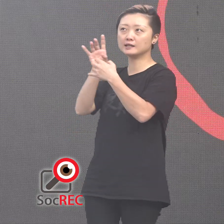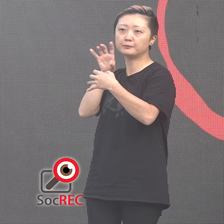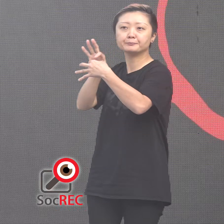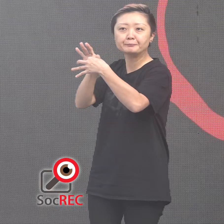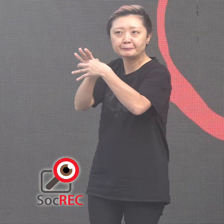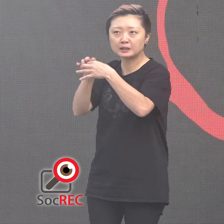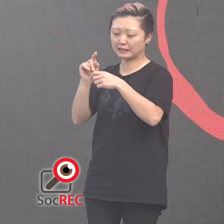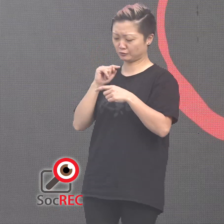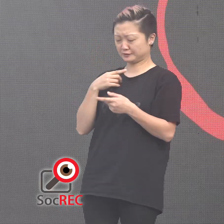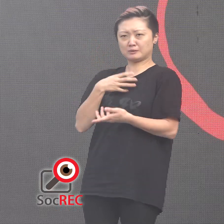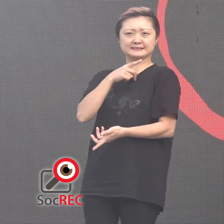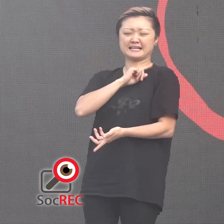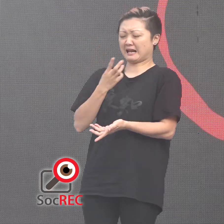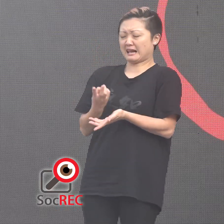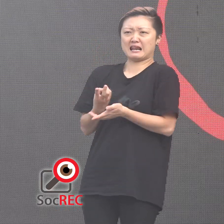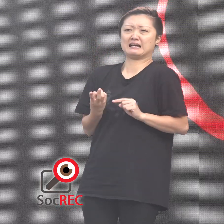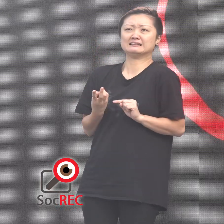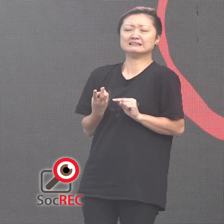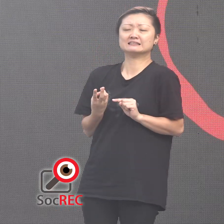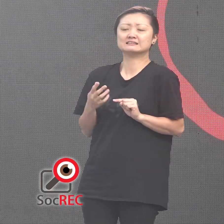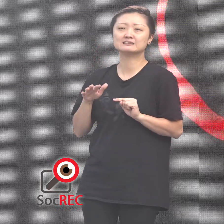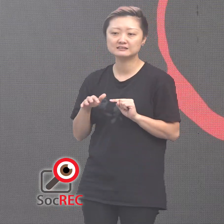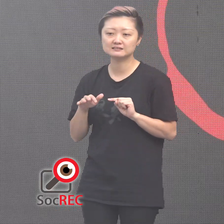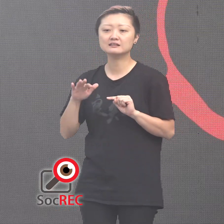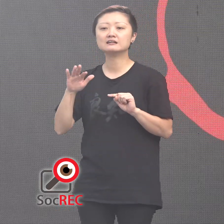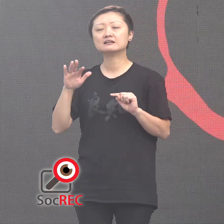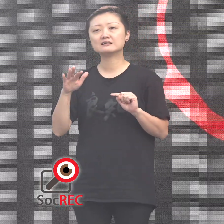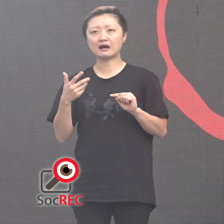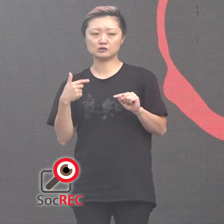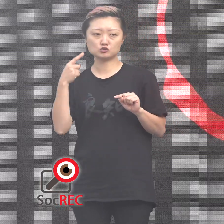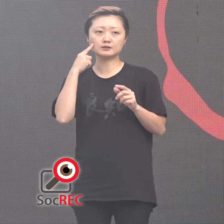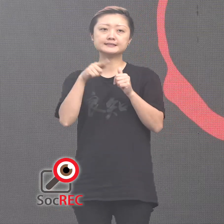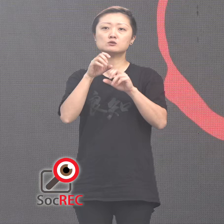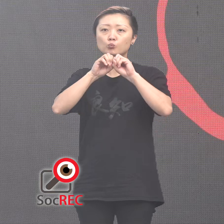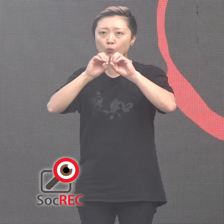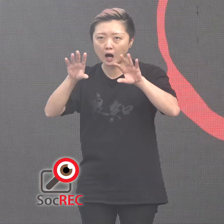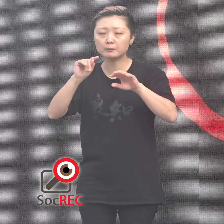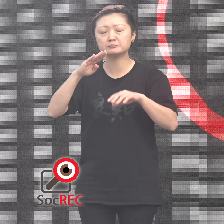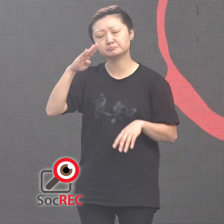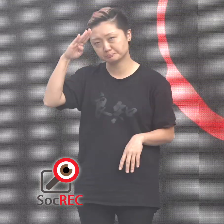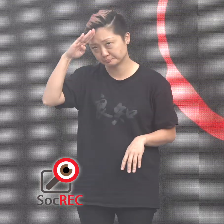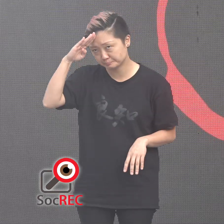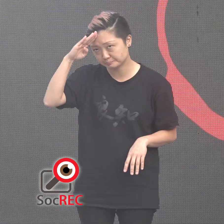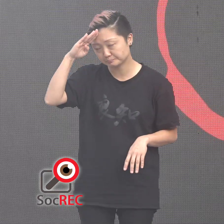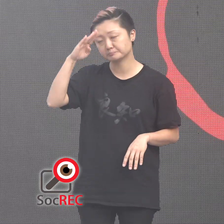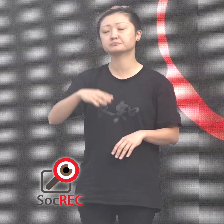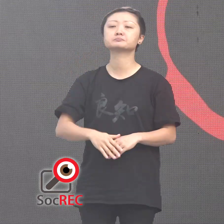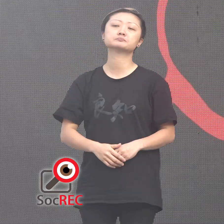員，首先很想跟大家說一聲對不起。